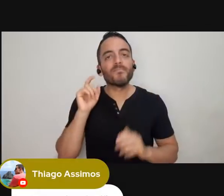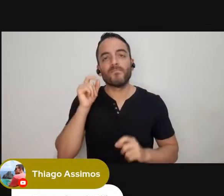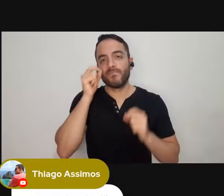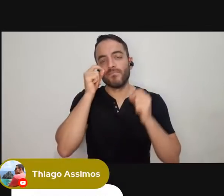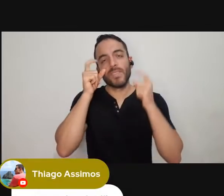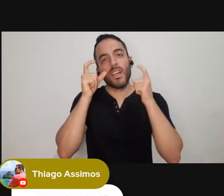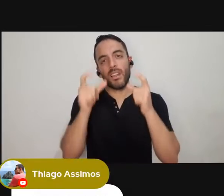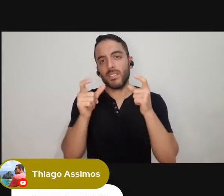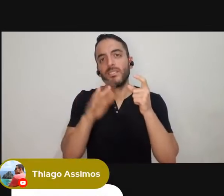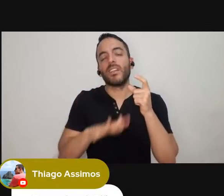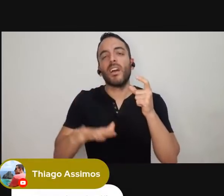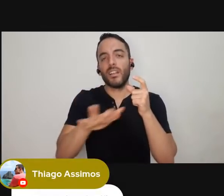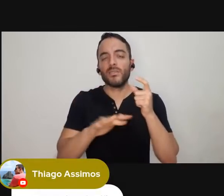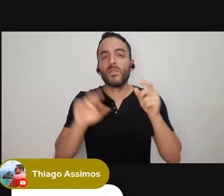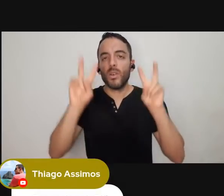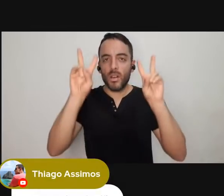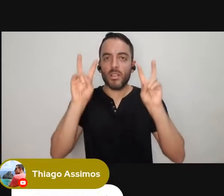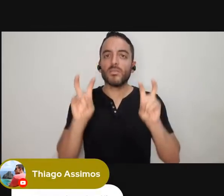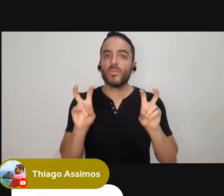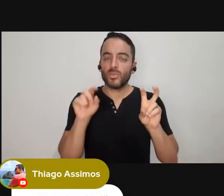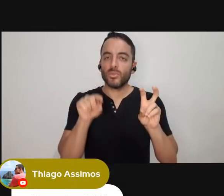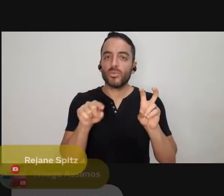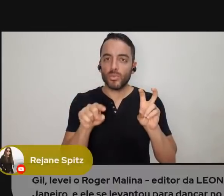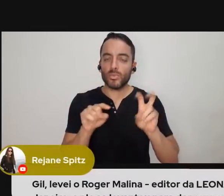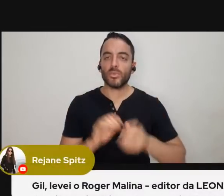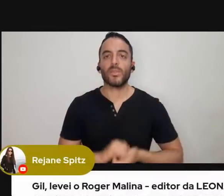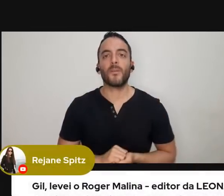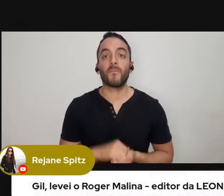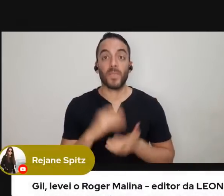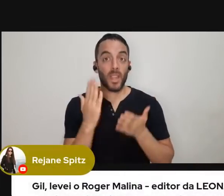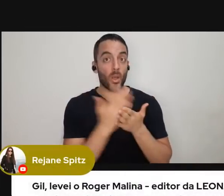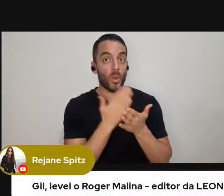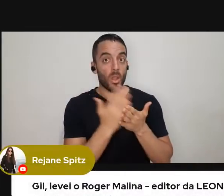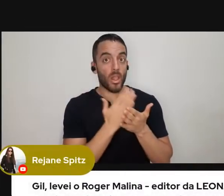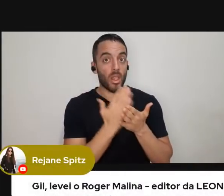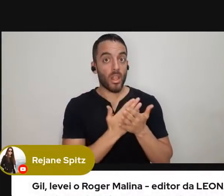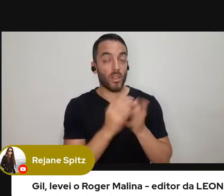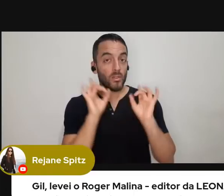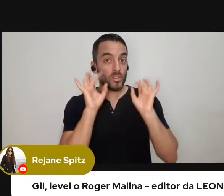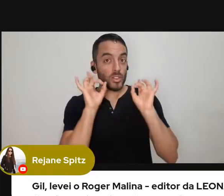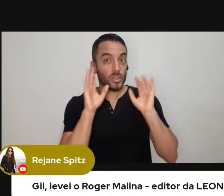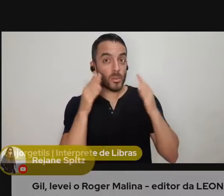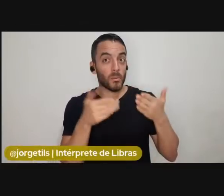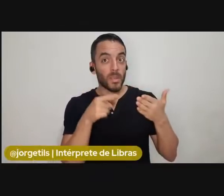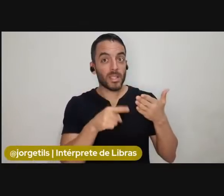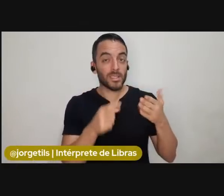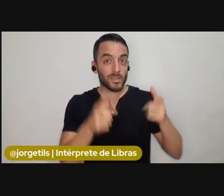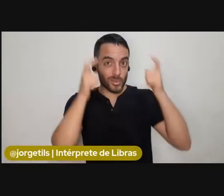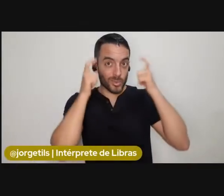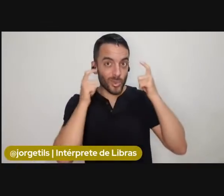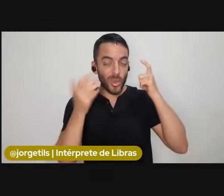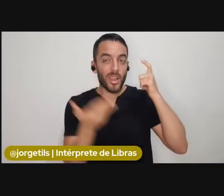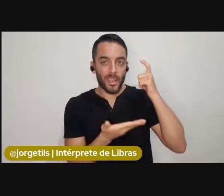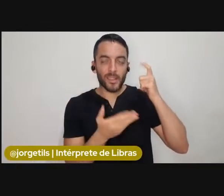coisas todas. O livro sobre a singularidade do rei Kurt Weill, o